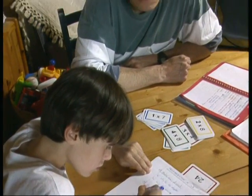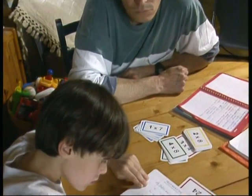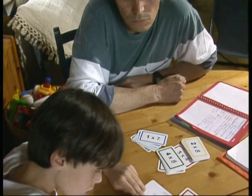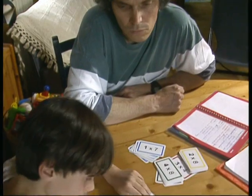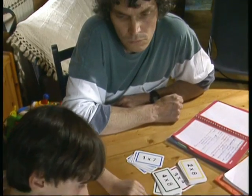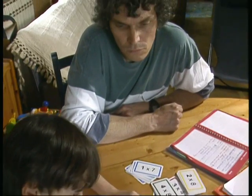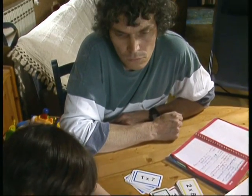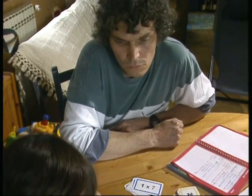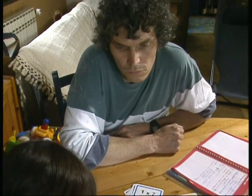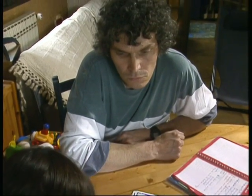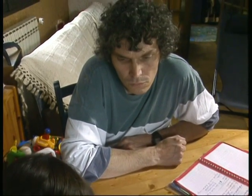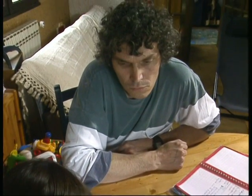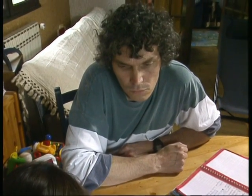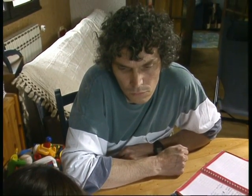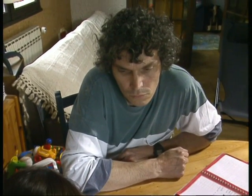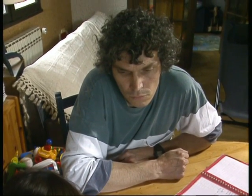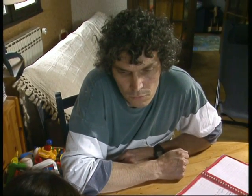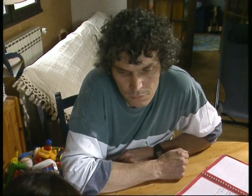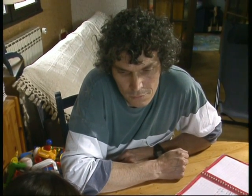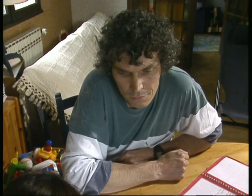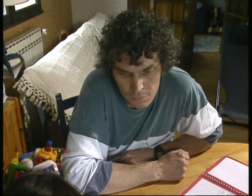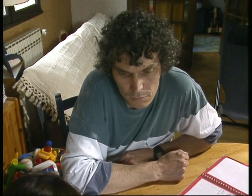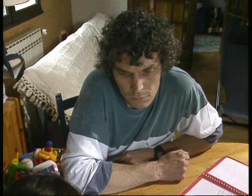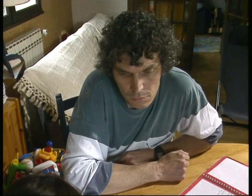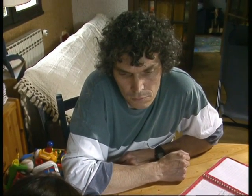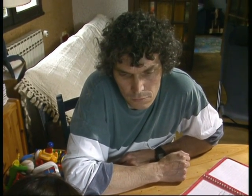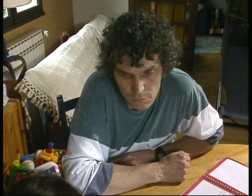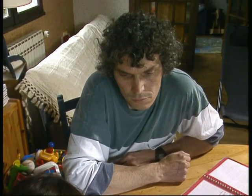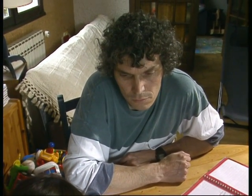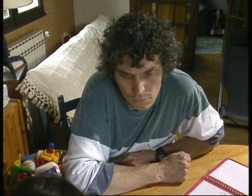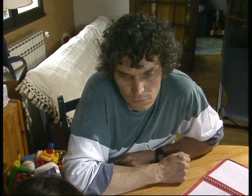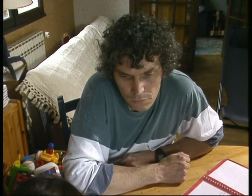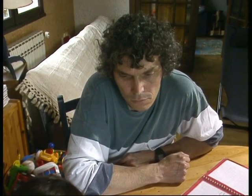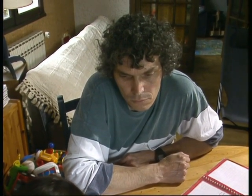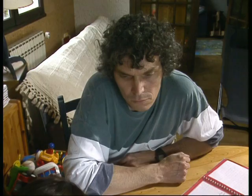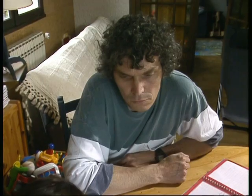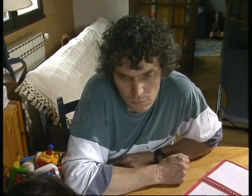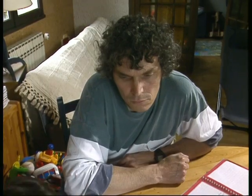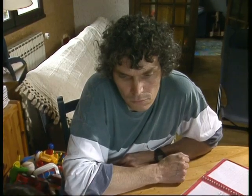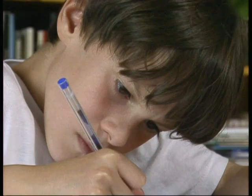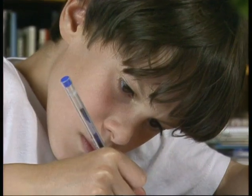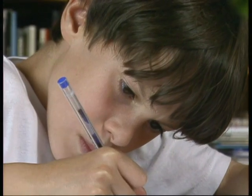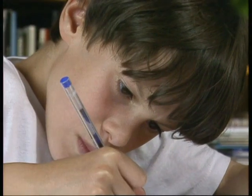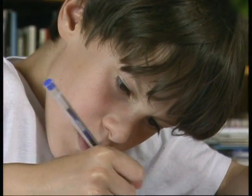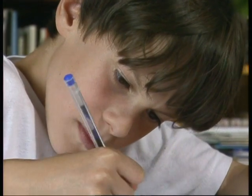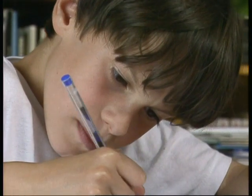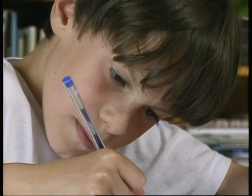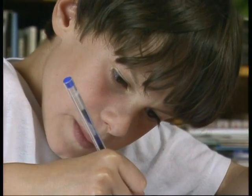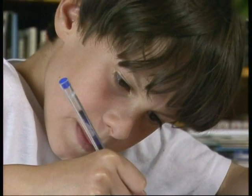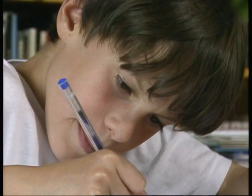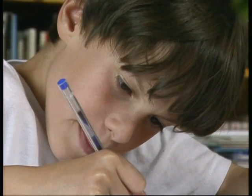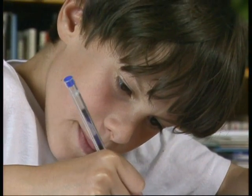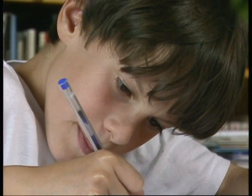c'est tout le temps, tous les jours. Hein, et il faut sans arrêt, corriger,